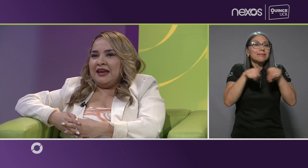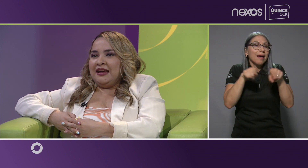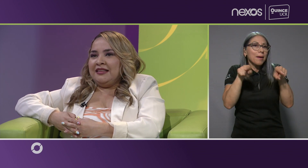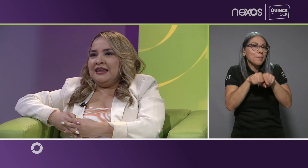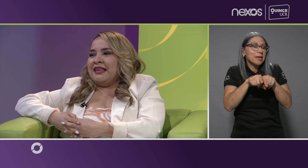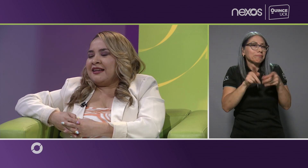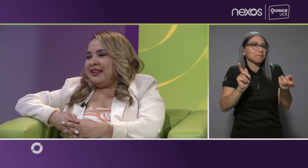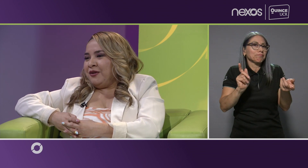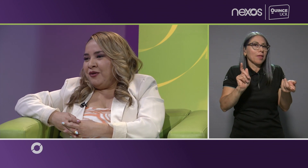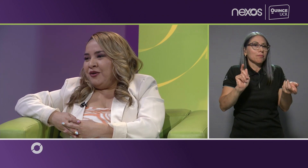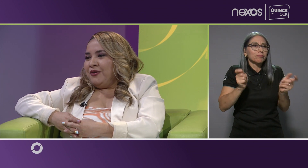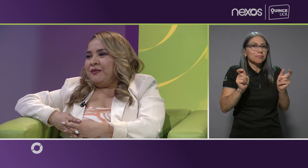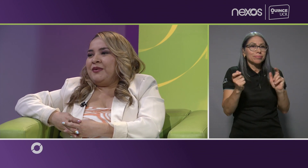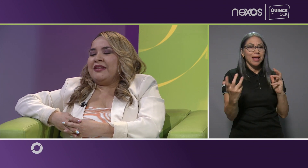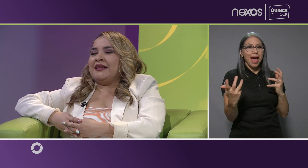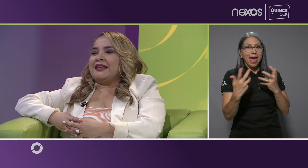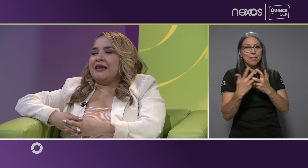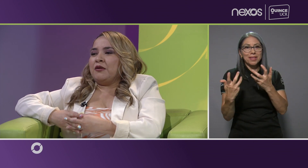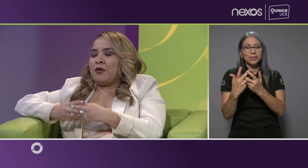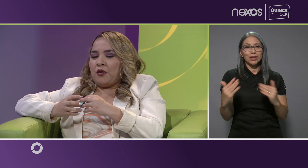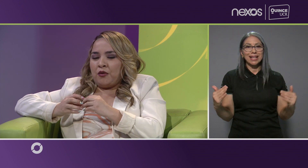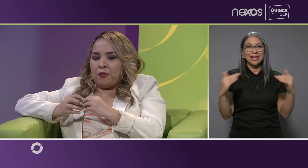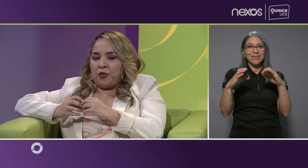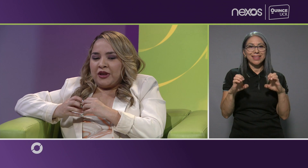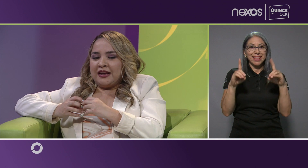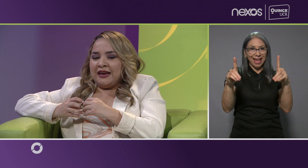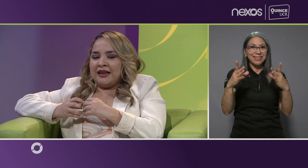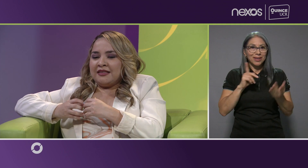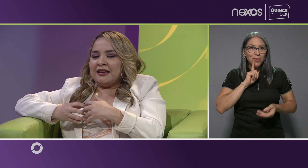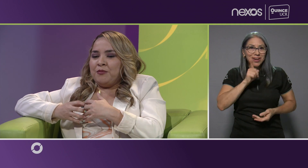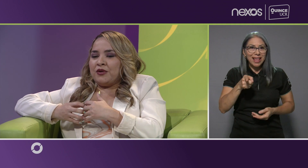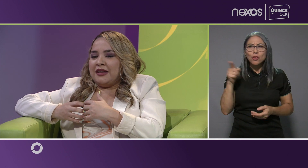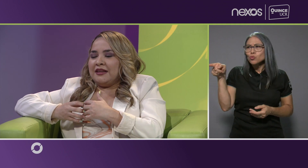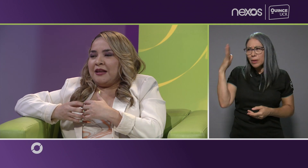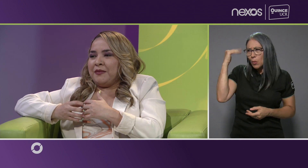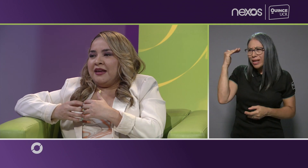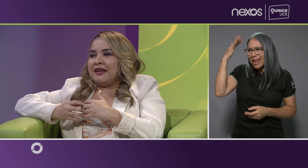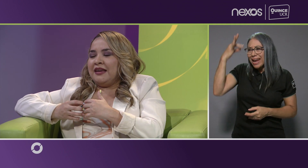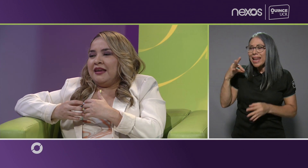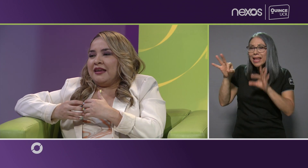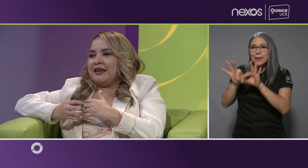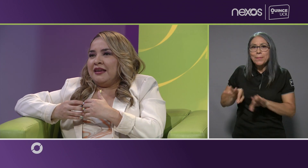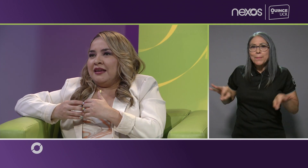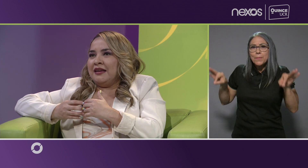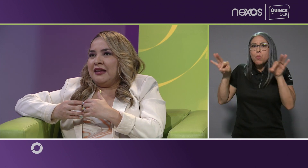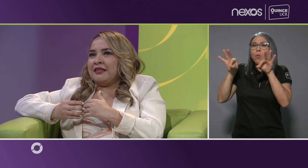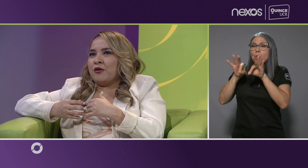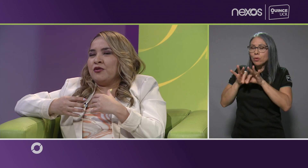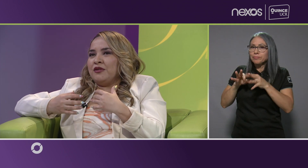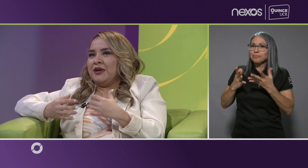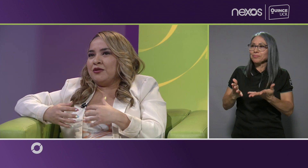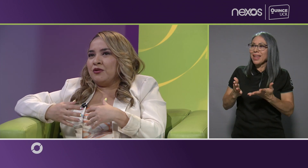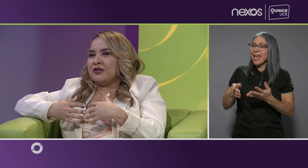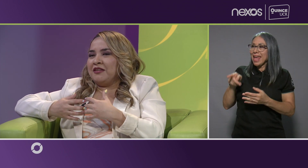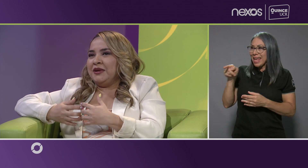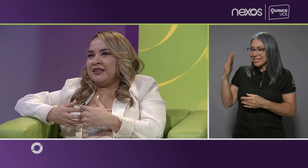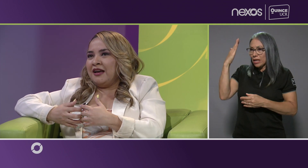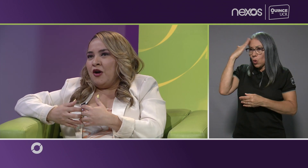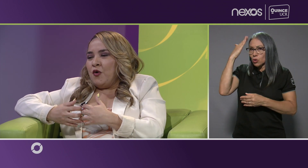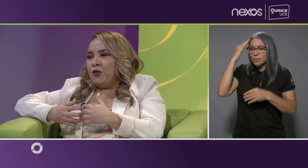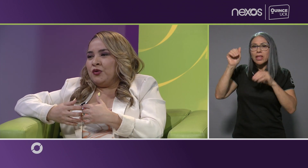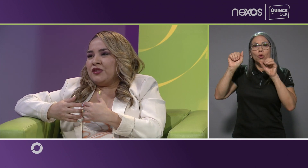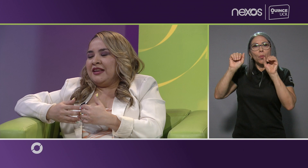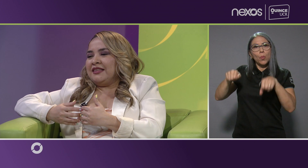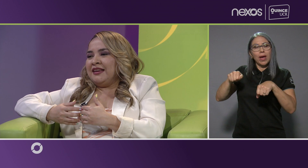nivel didáctico, ¿verdad? ¿Por qué cree que es tan importante también que este conocimiento lo